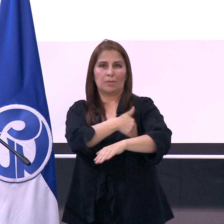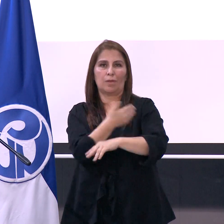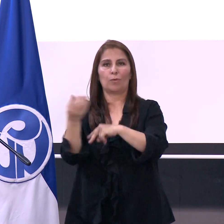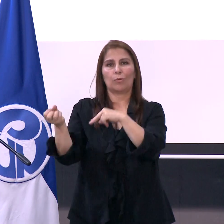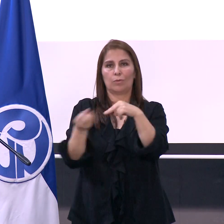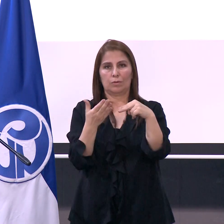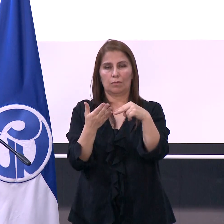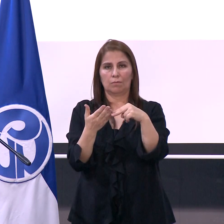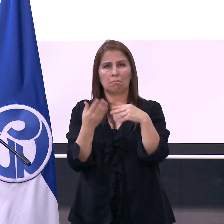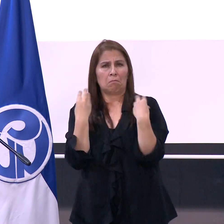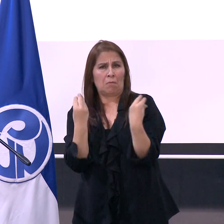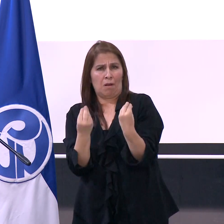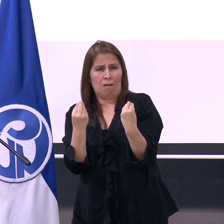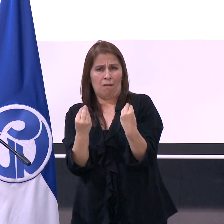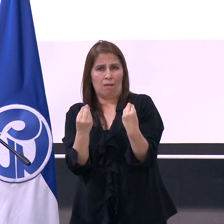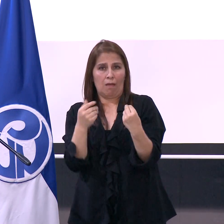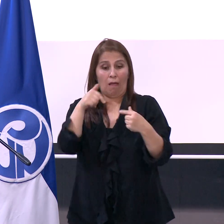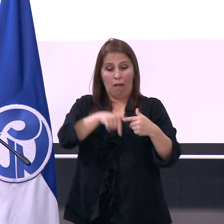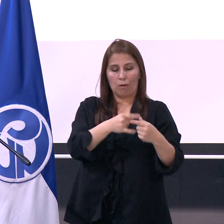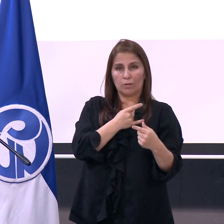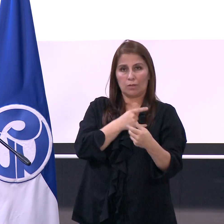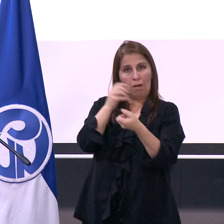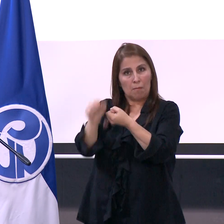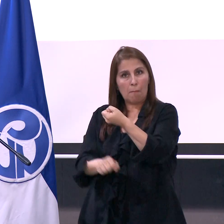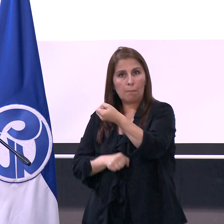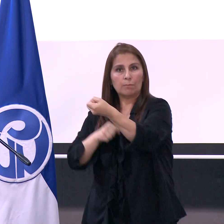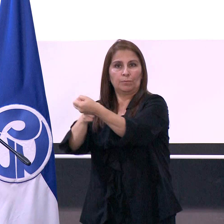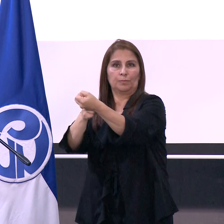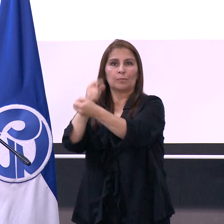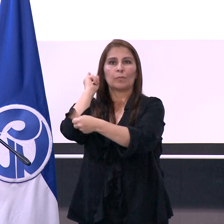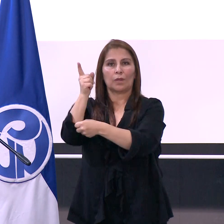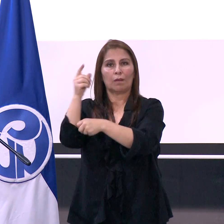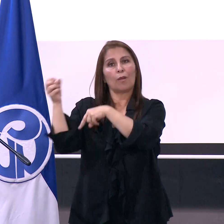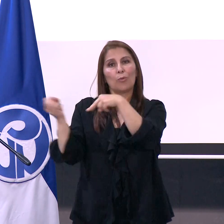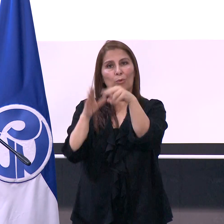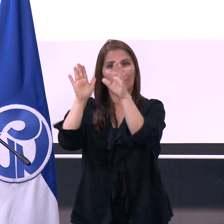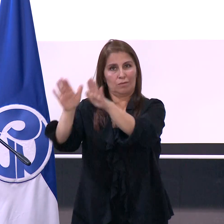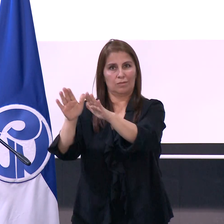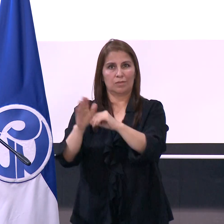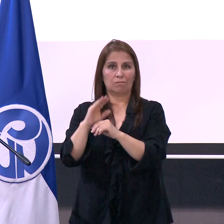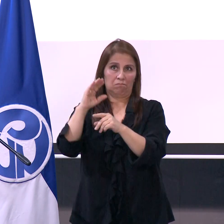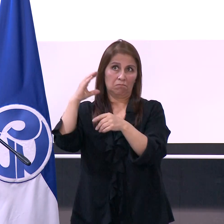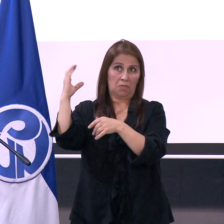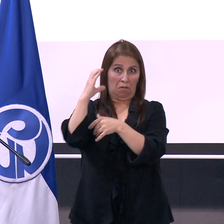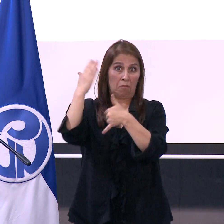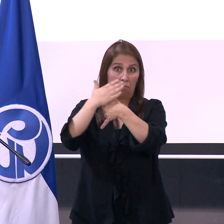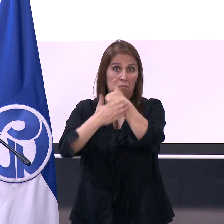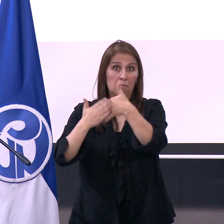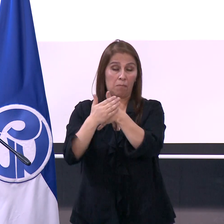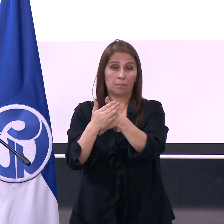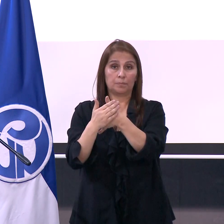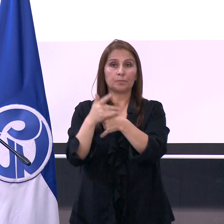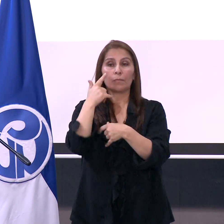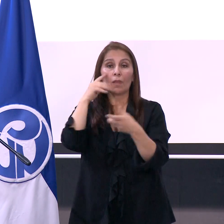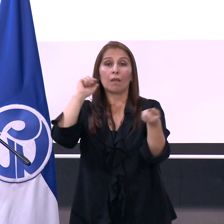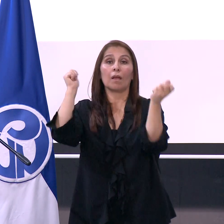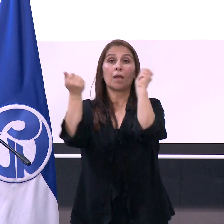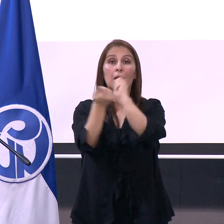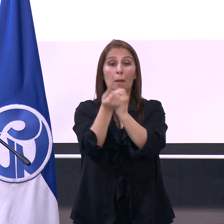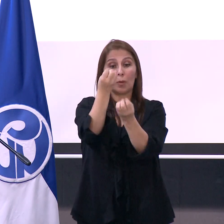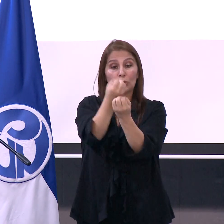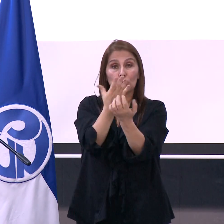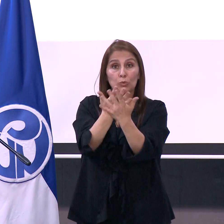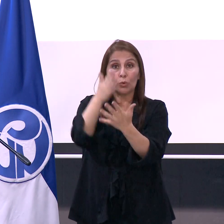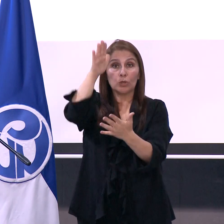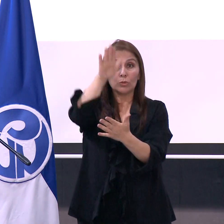con la idea de que fuera el apoyo para la aplicación de las políticas educativas de hecho cualquier cambio en la estructura orgánica en